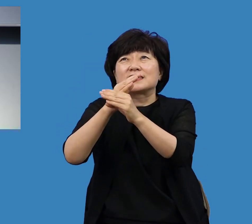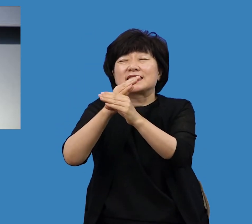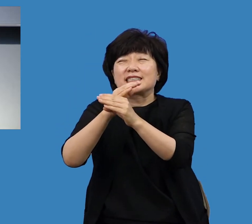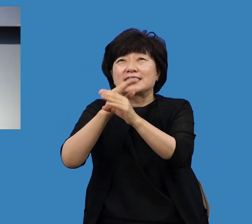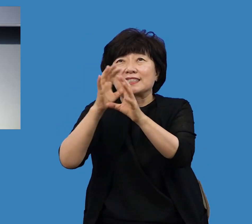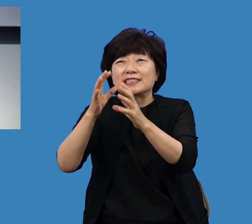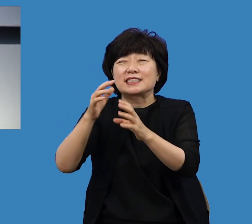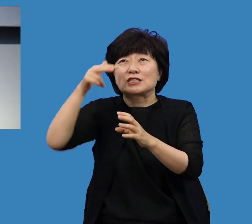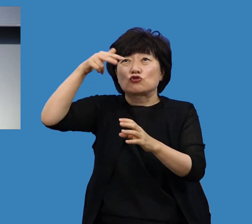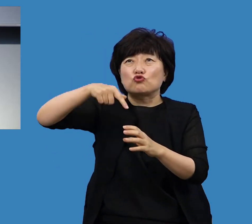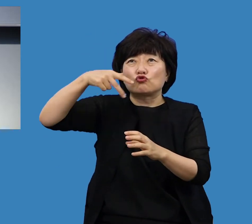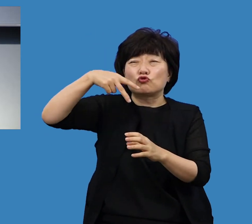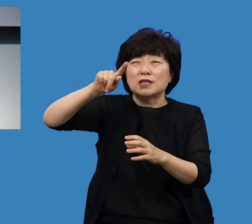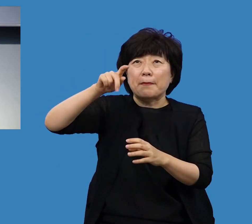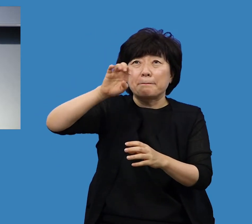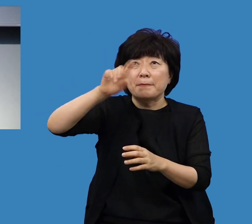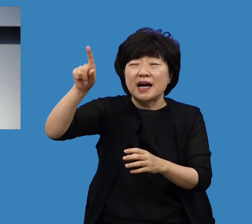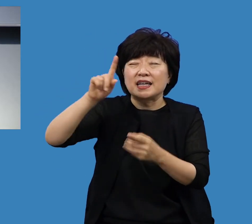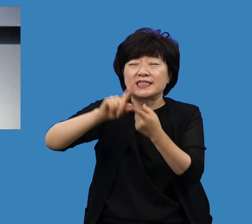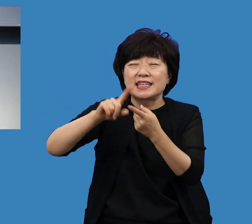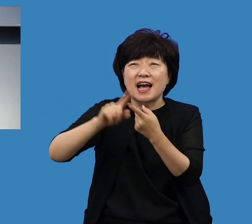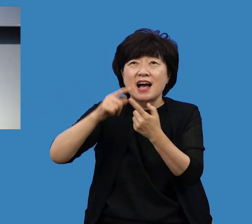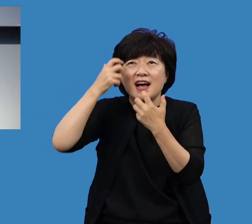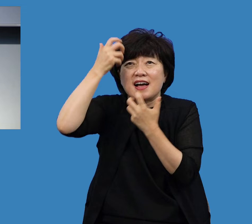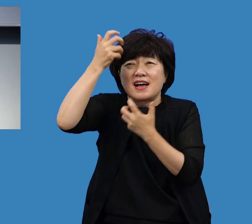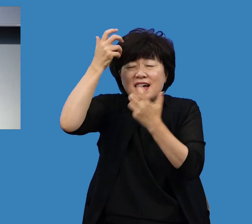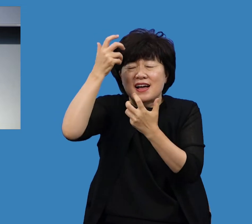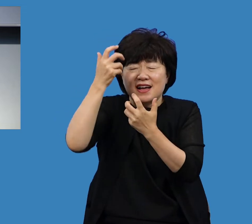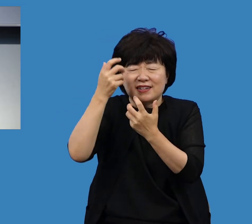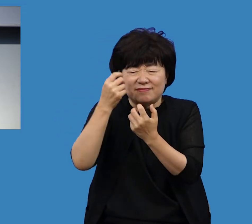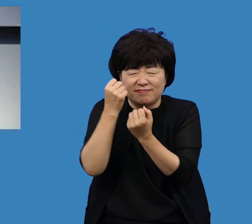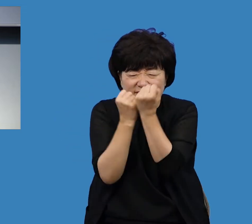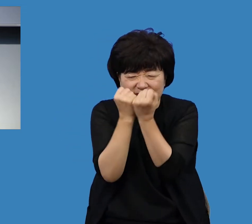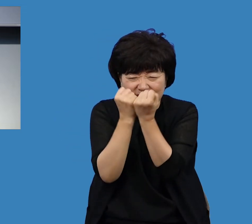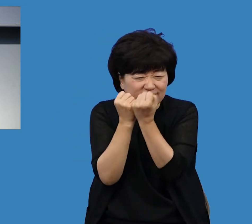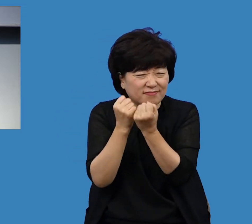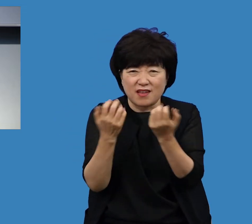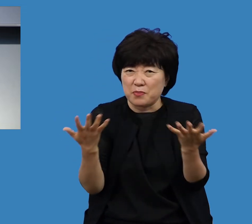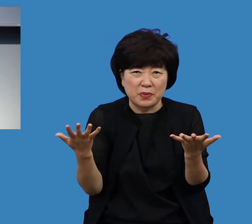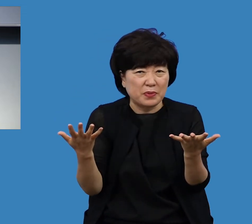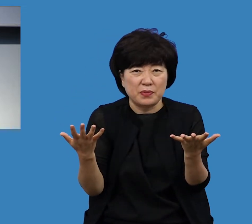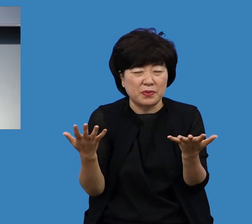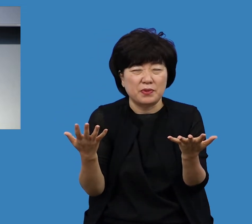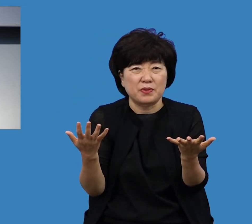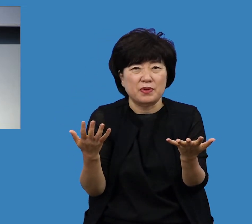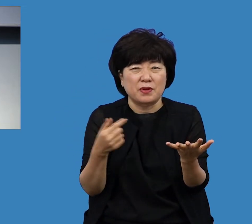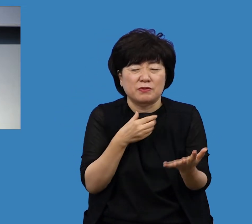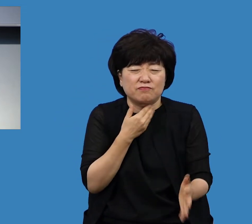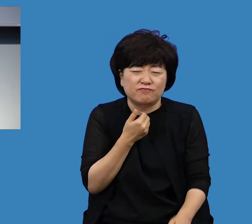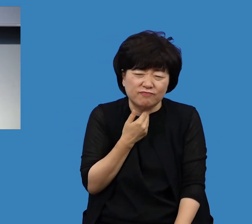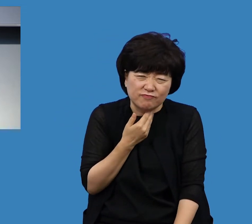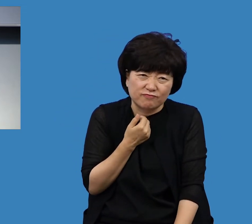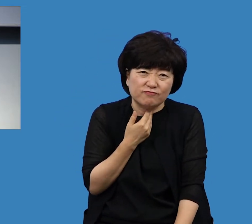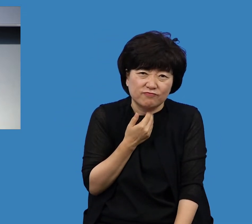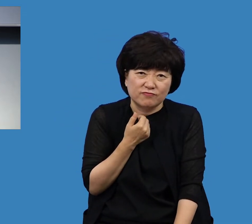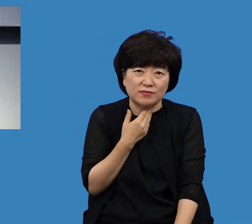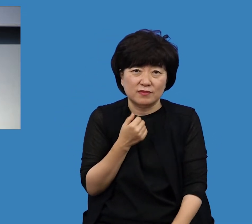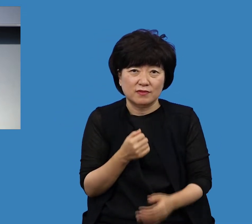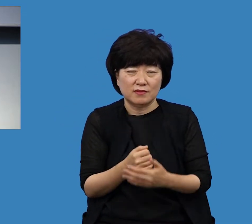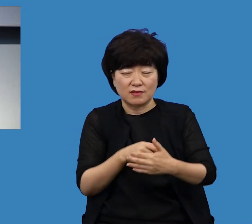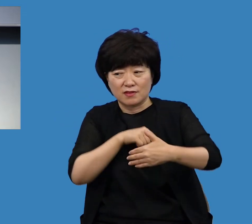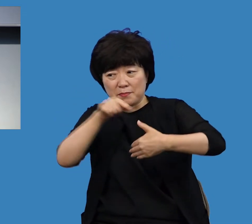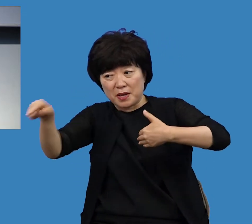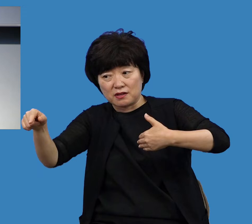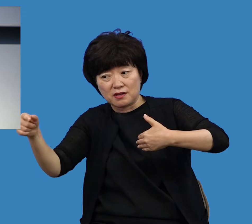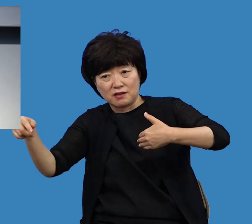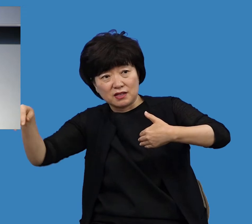거에 대한 설명할 수 없는 갈망을 이 안에 주기 때문에 그냥 그 북한에서는 이해할 수 없는 일들이 벌어지는 거예요. 밖에서 볼 때는 도무지 이해가 안 되잖아. 저거